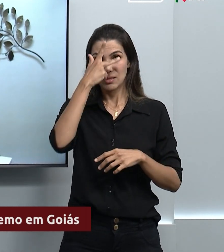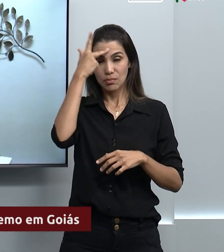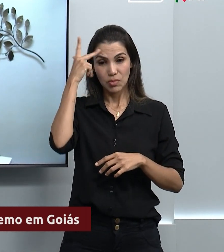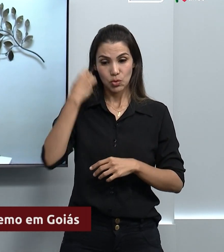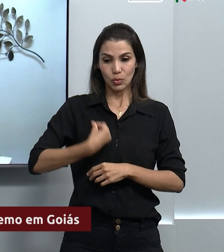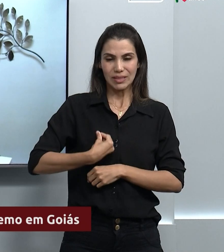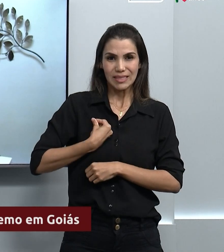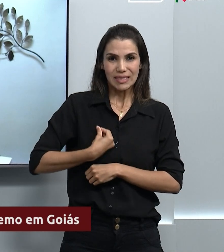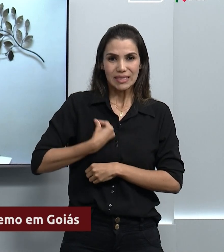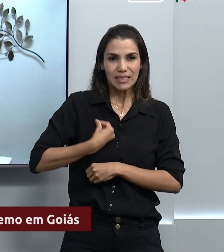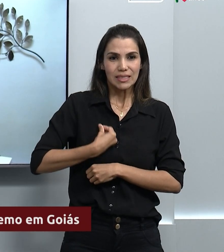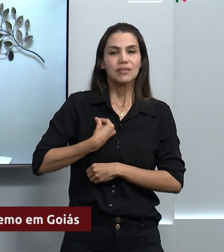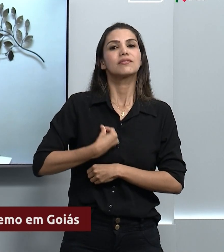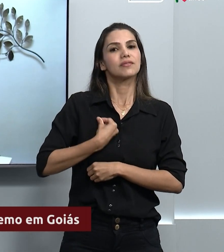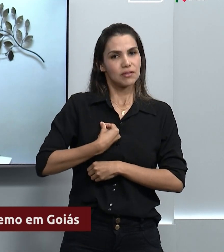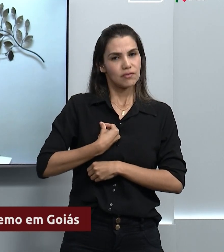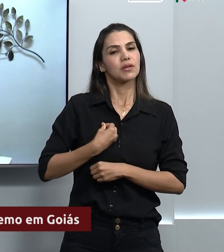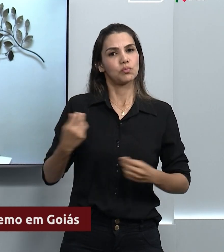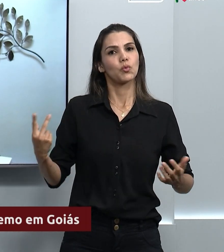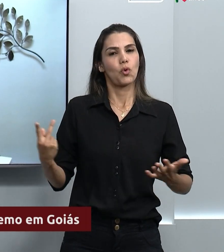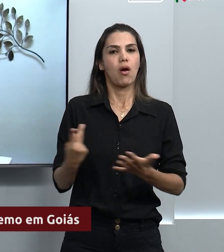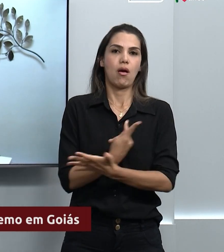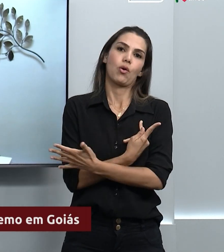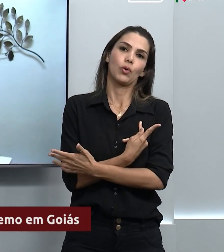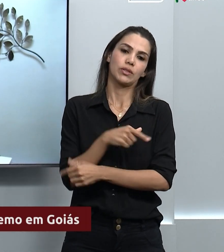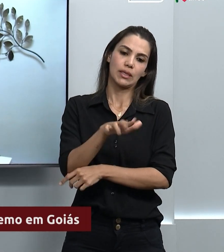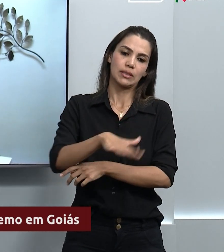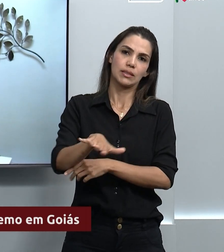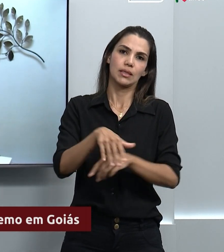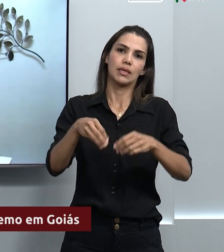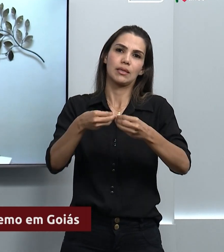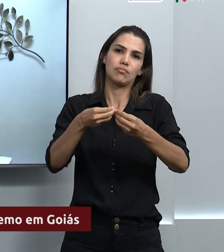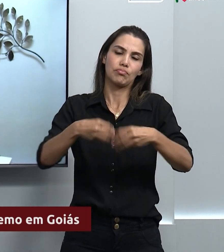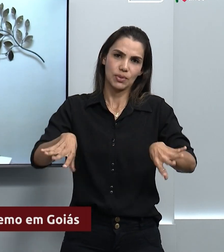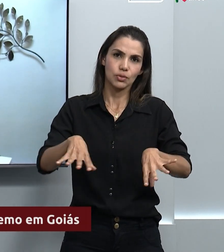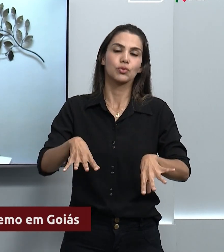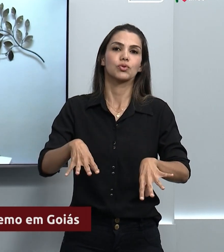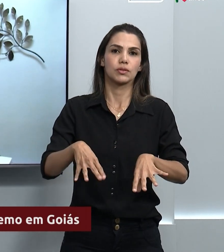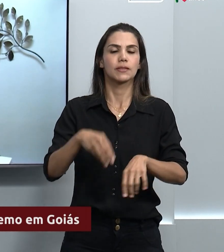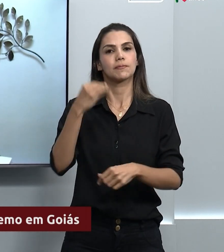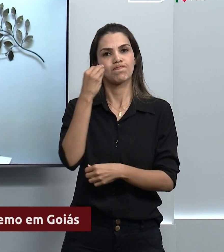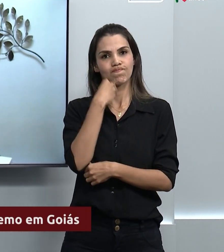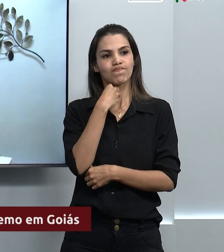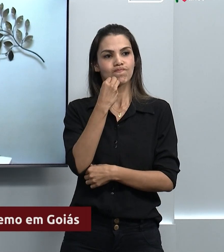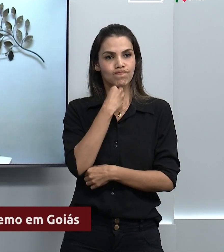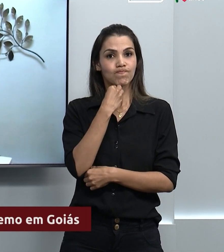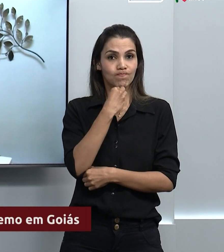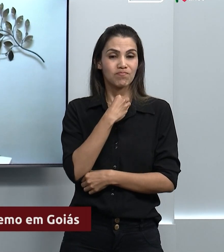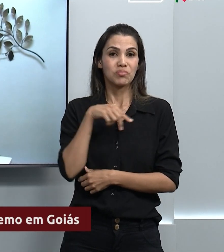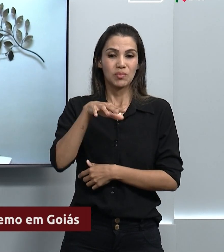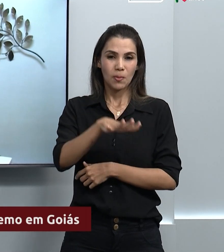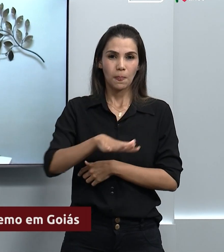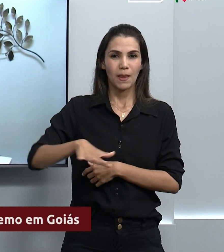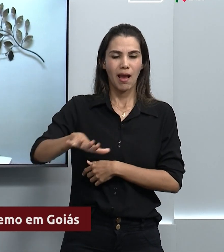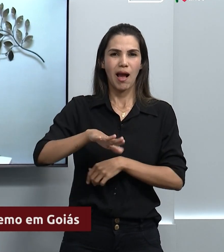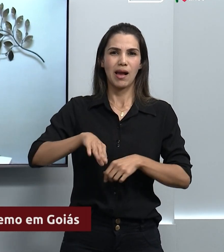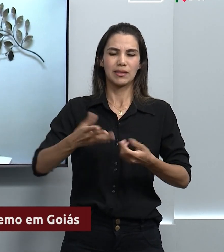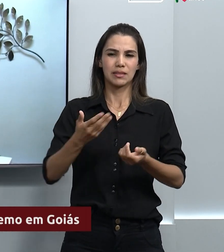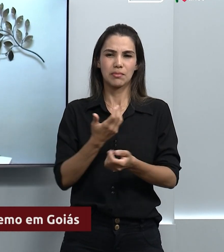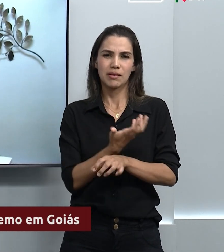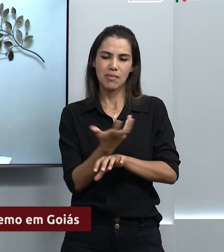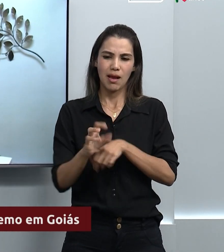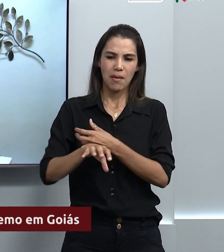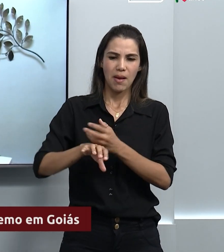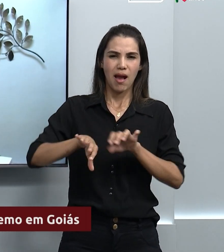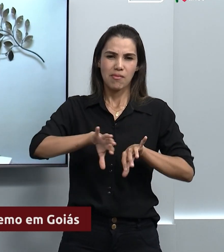o torna mais vulnerável, visto que a gente tem muita abertura de áreas,